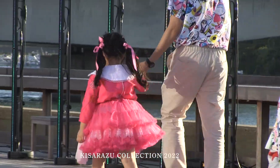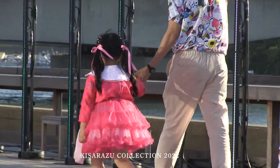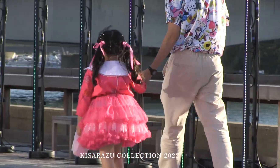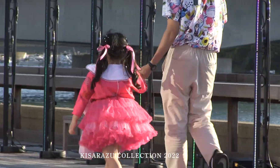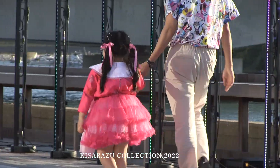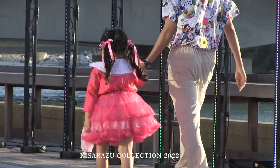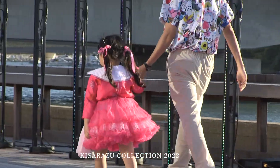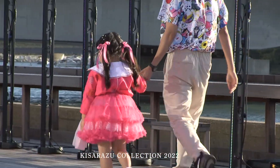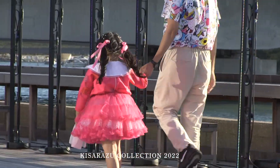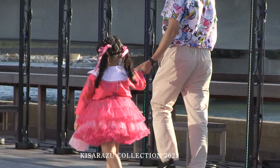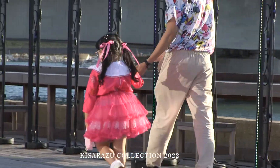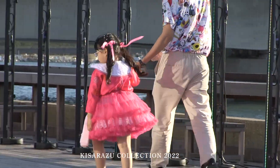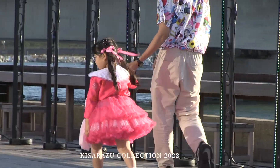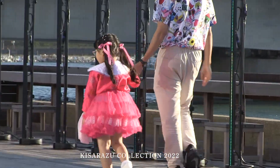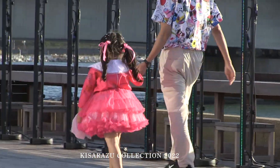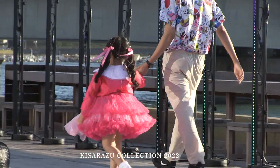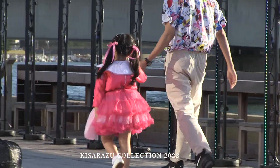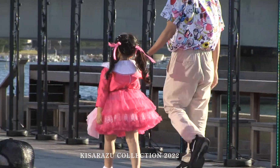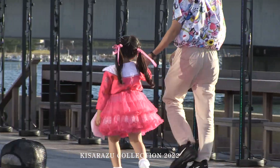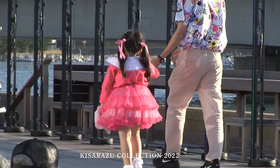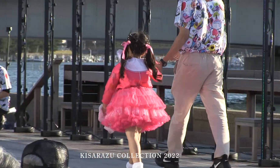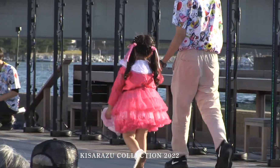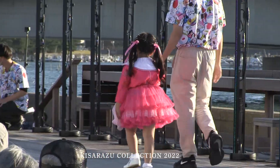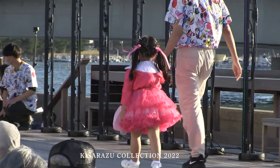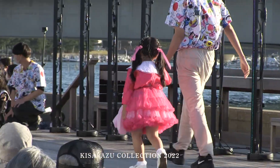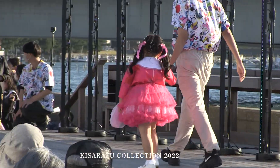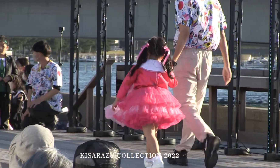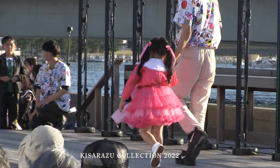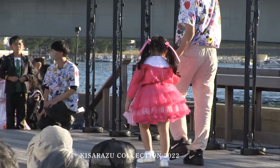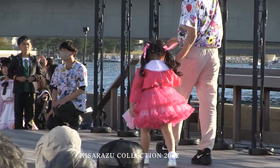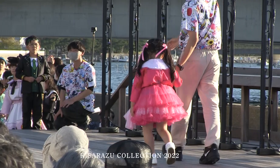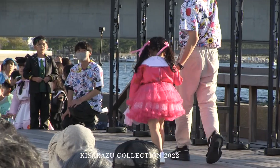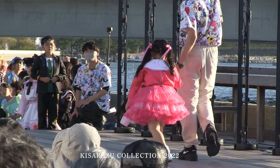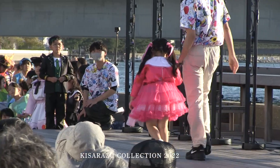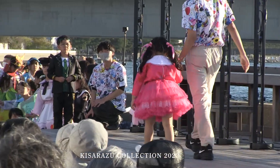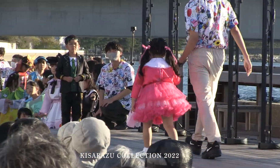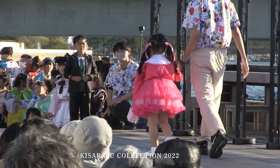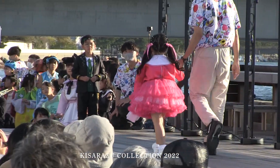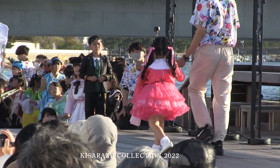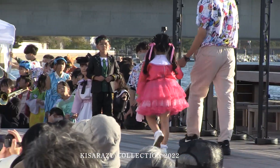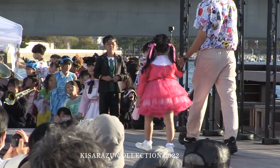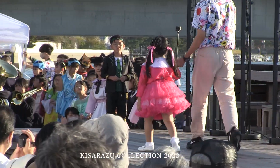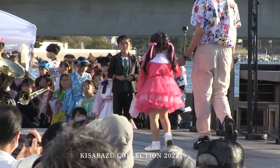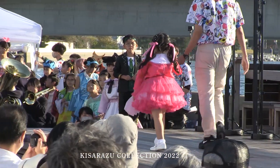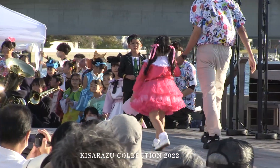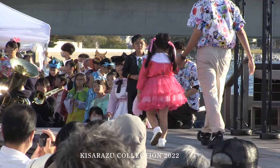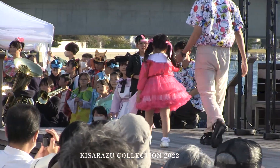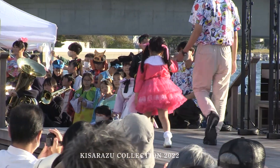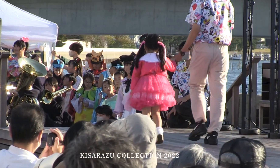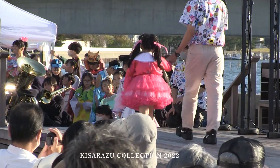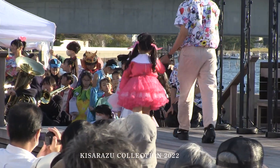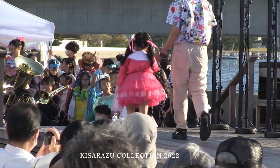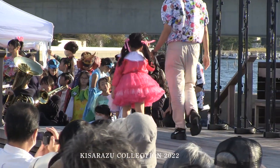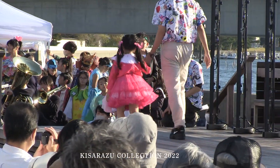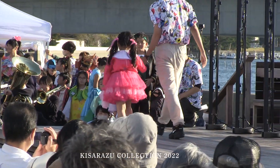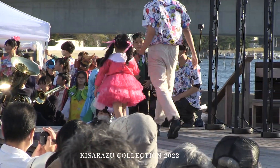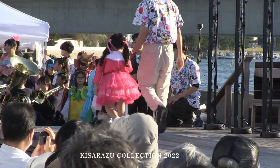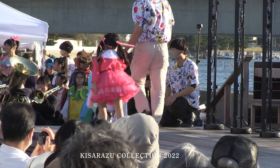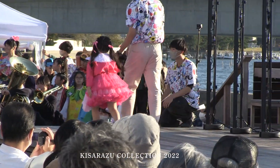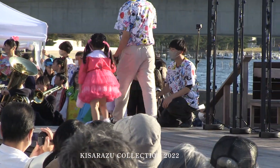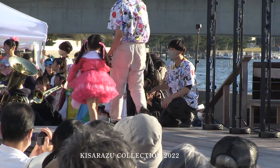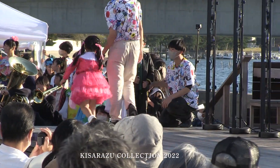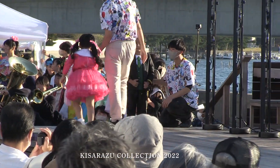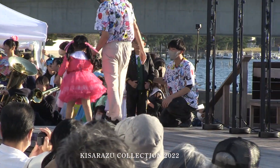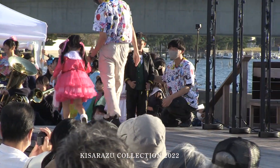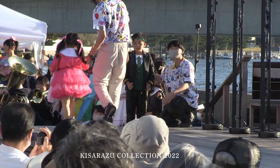さあ、上手にランウェイを歩くことができるかな。頑張っています。